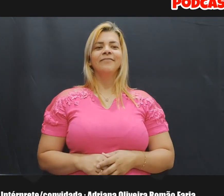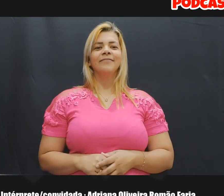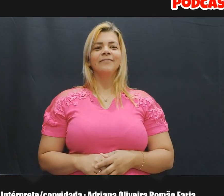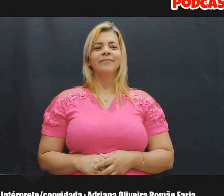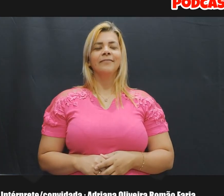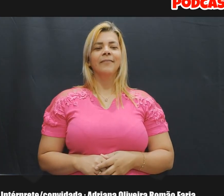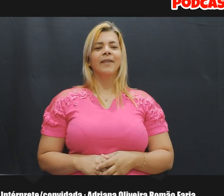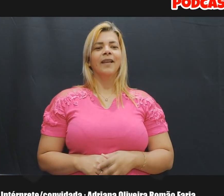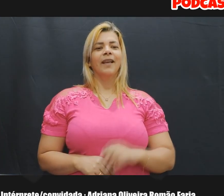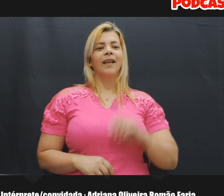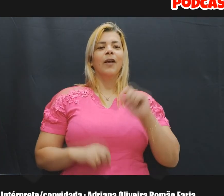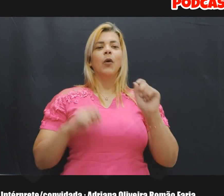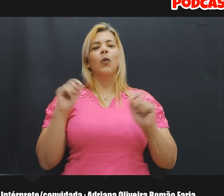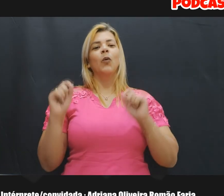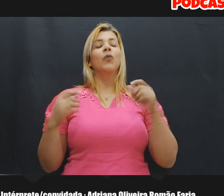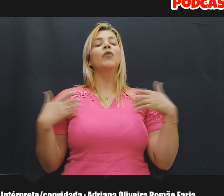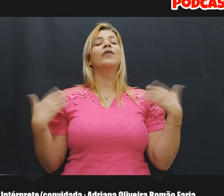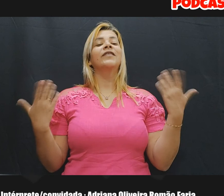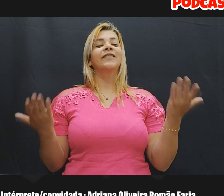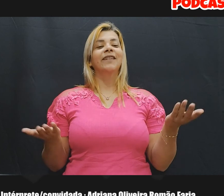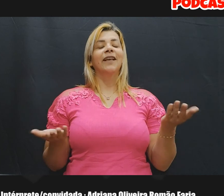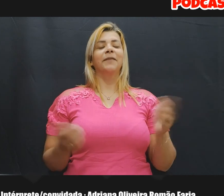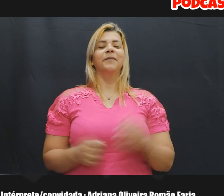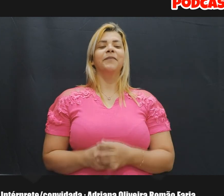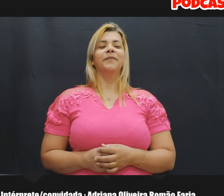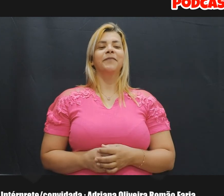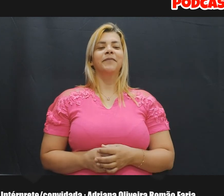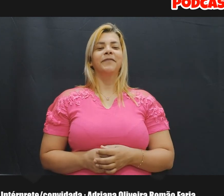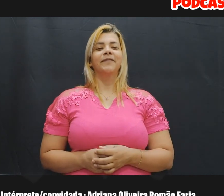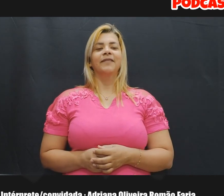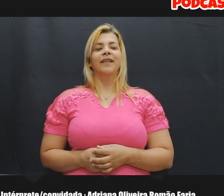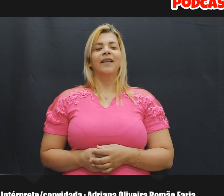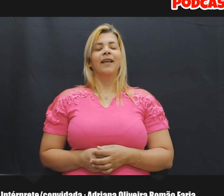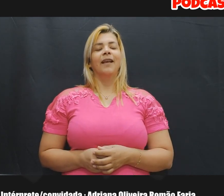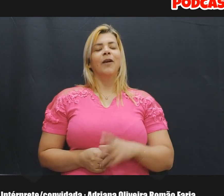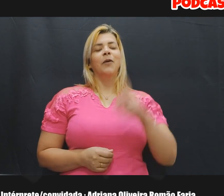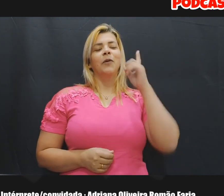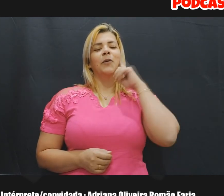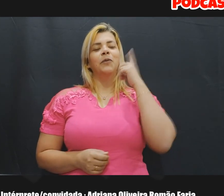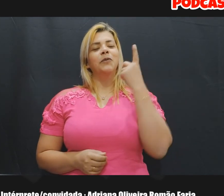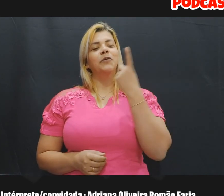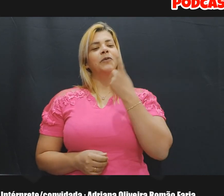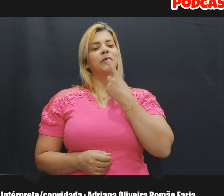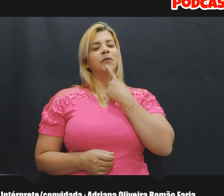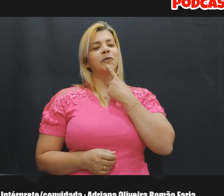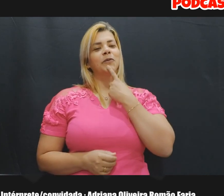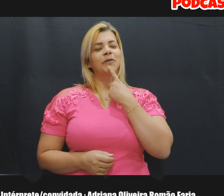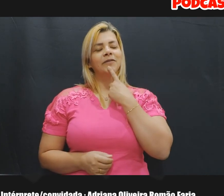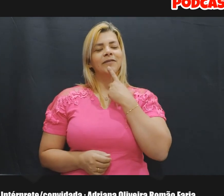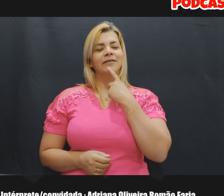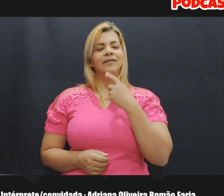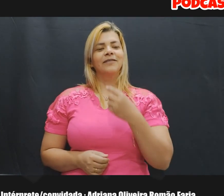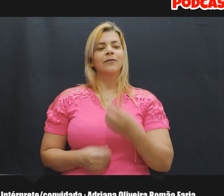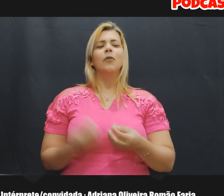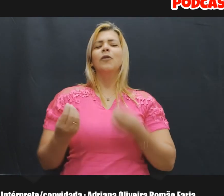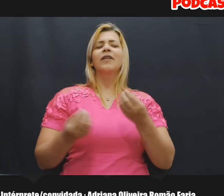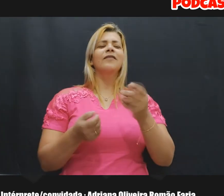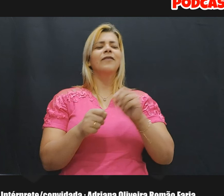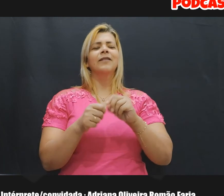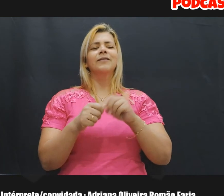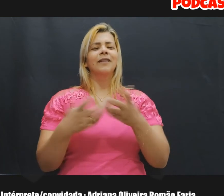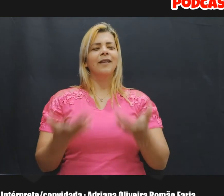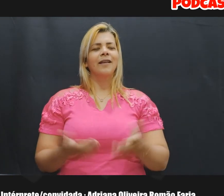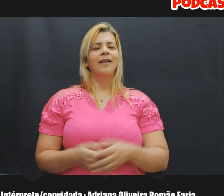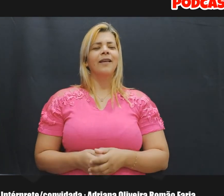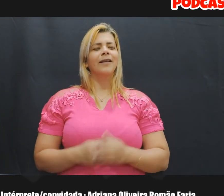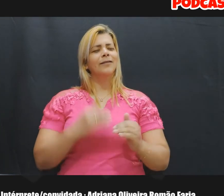às perspectivas de avanço voltadas para esse público, né, para o público deficiente e também para o surdo. Com relação